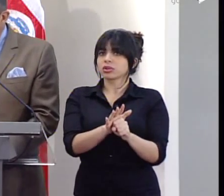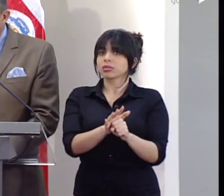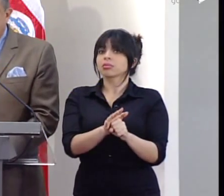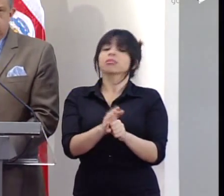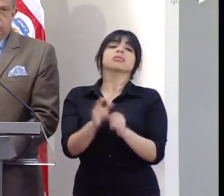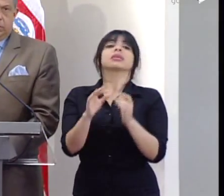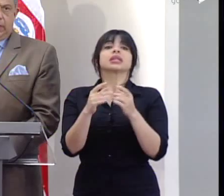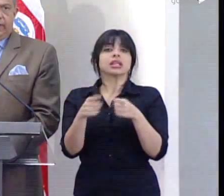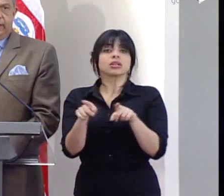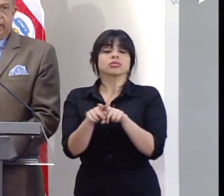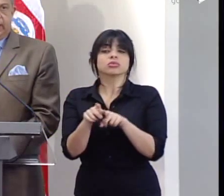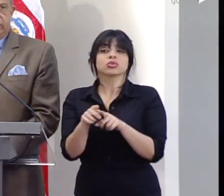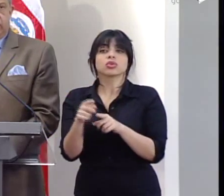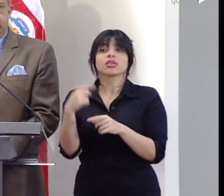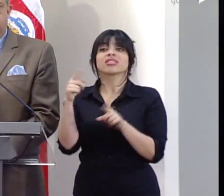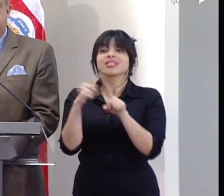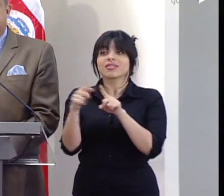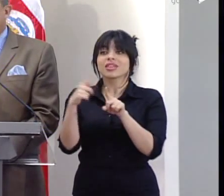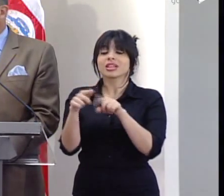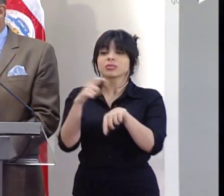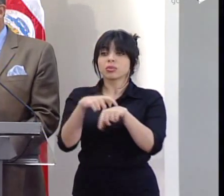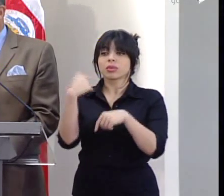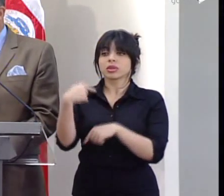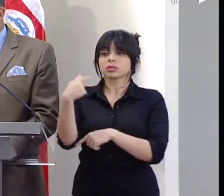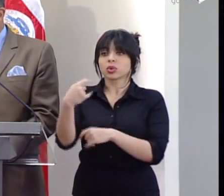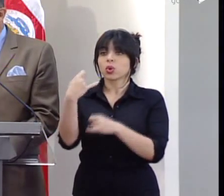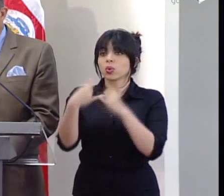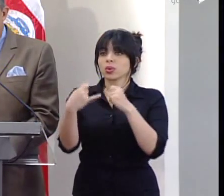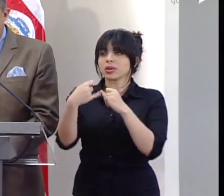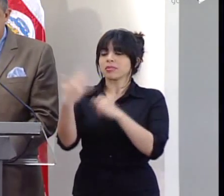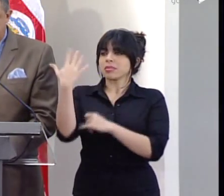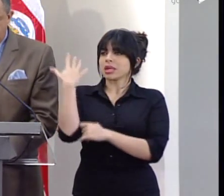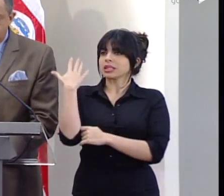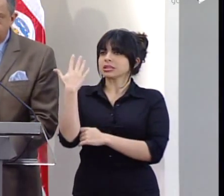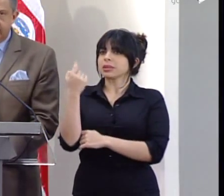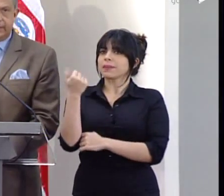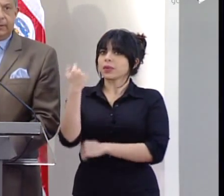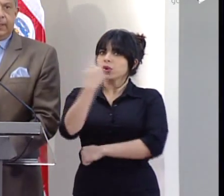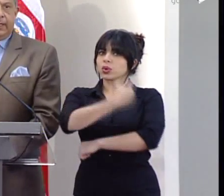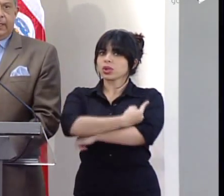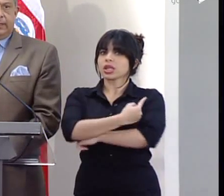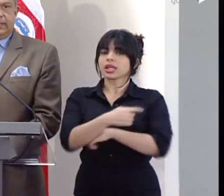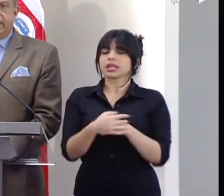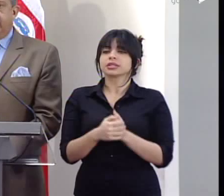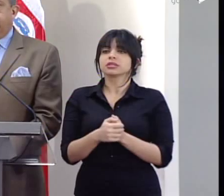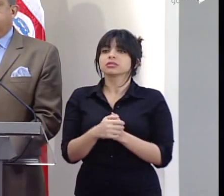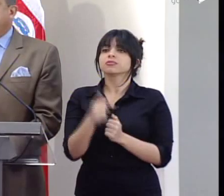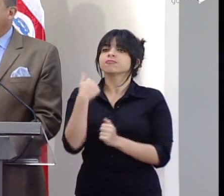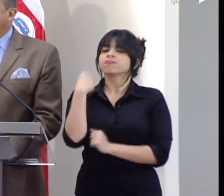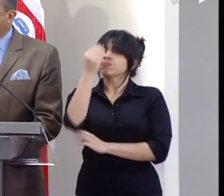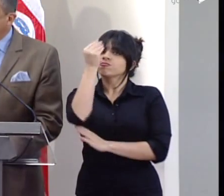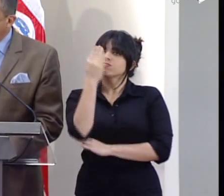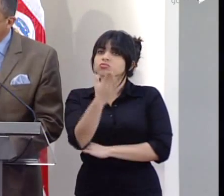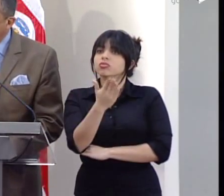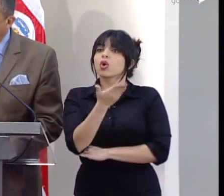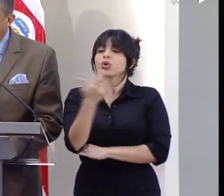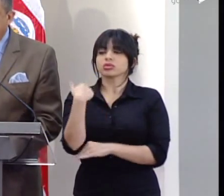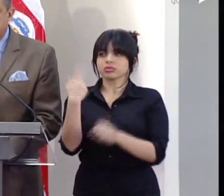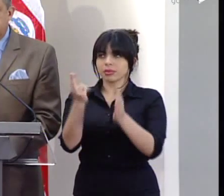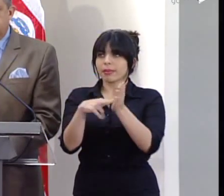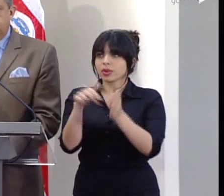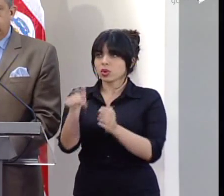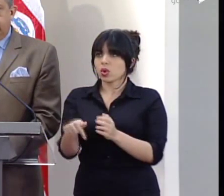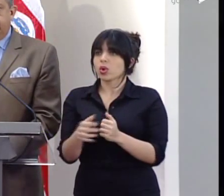Más aún, en reiteradas ocasiones, las últimas de hace pocos días, señalé, cosa que reitero